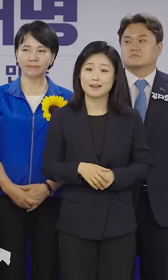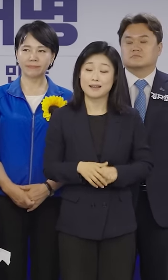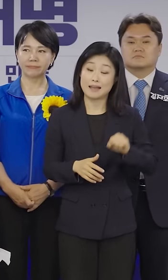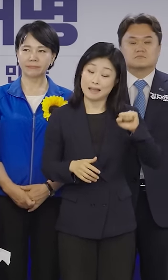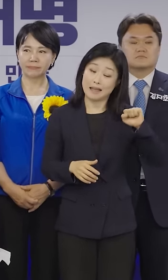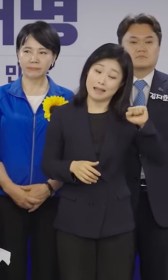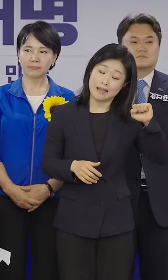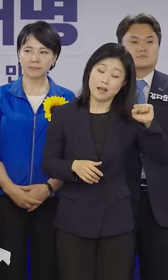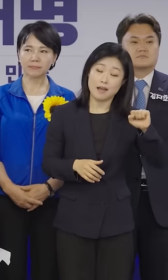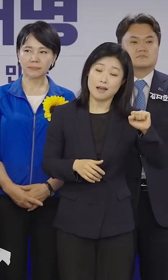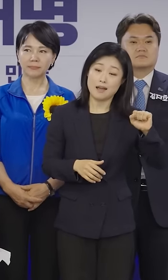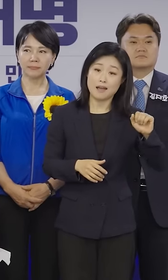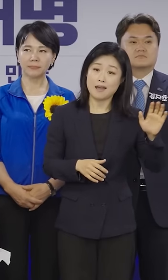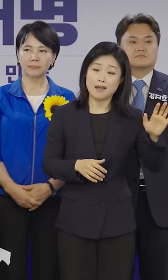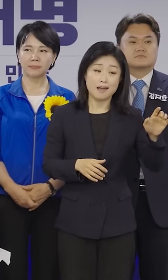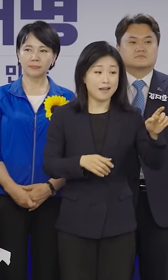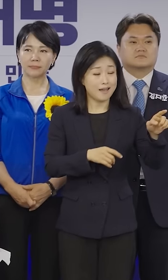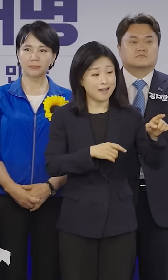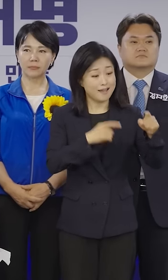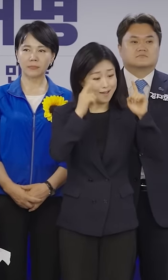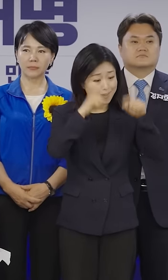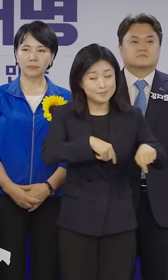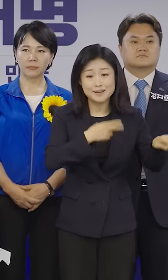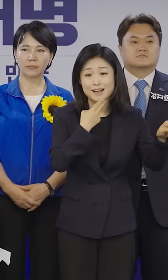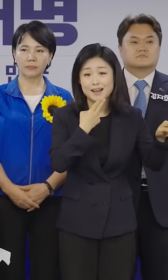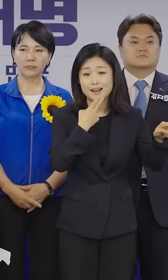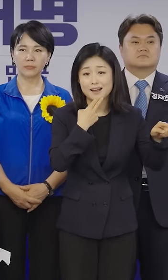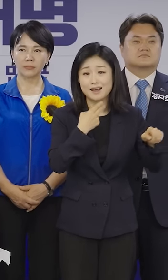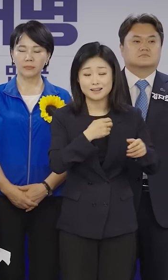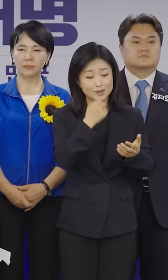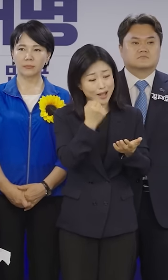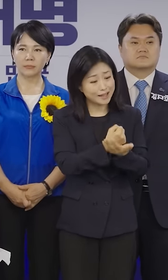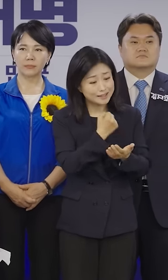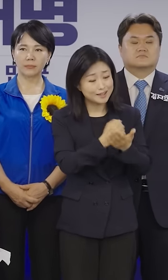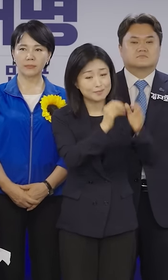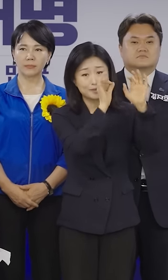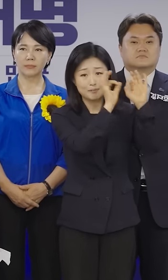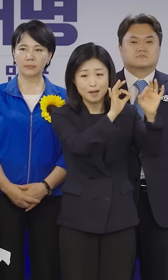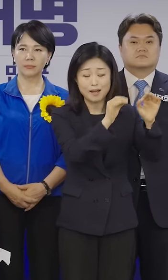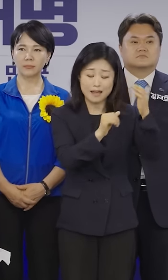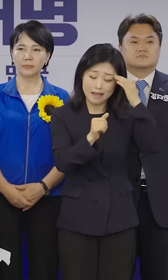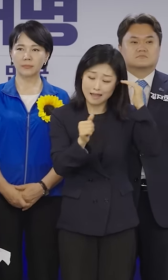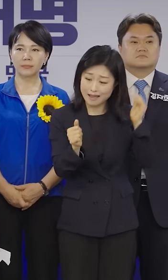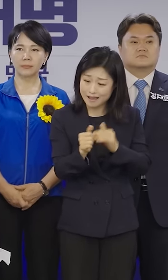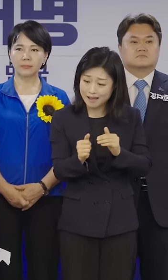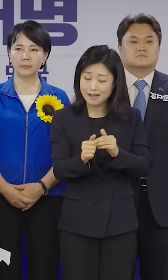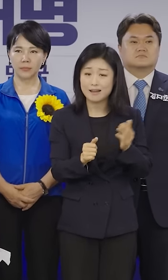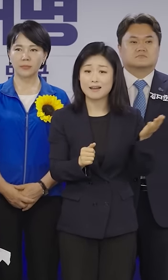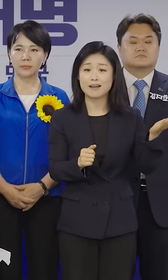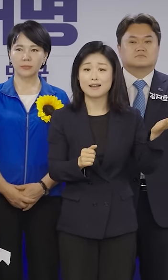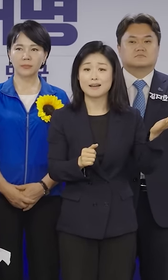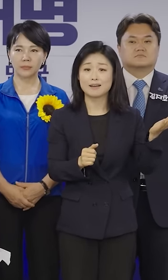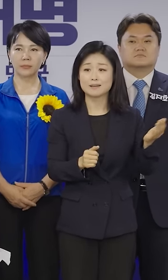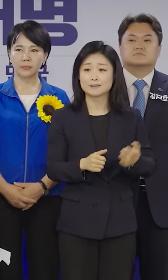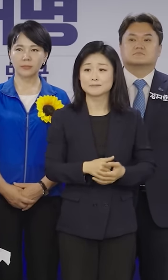참으로 어처구니 없기도 하지만 안타깝기도 한 냉엄한